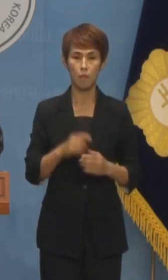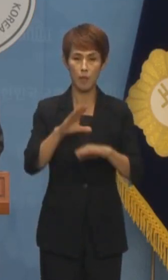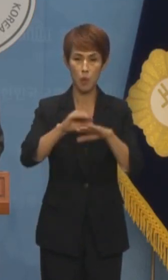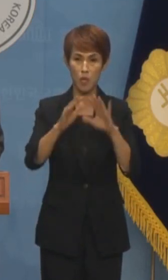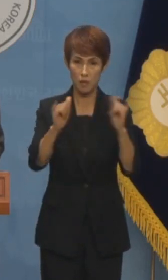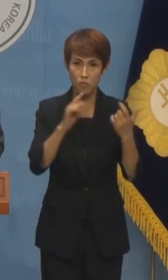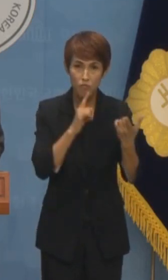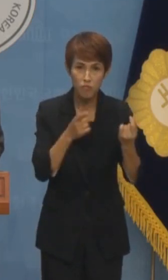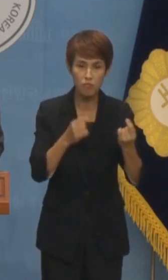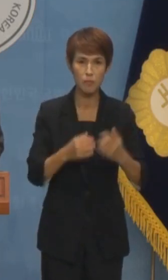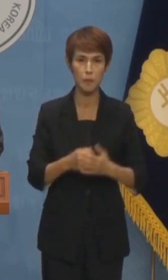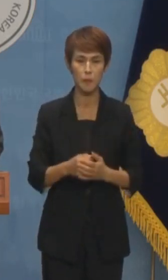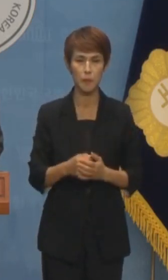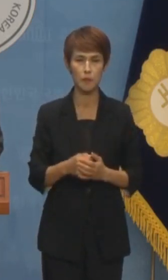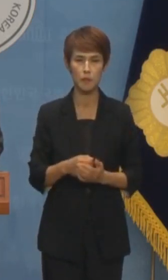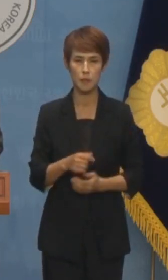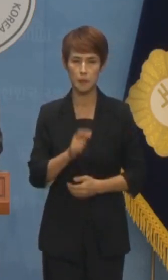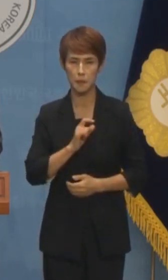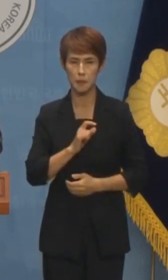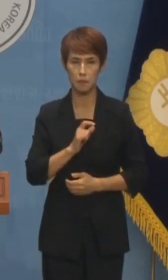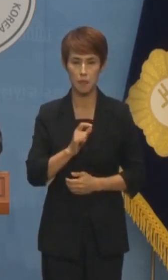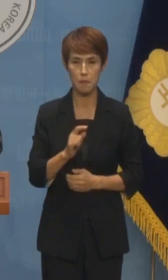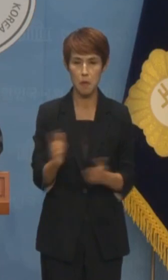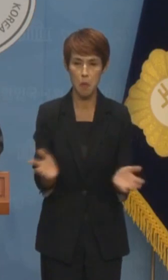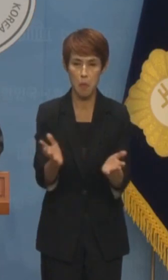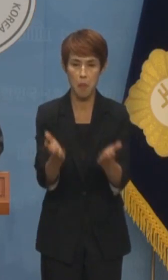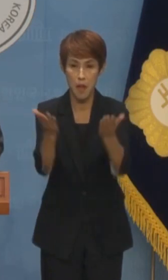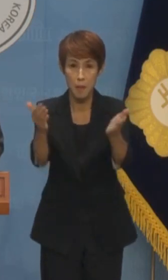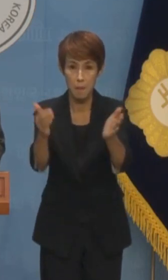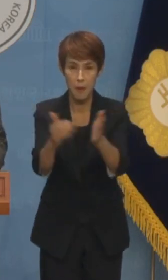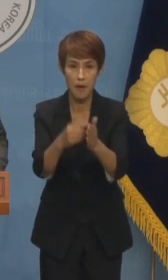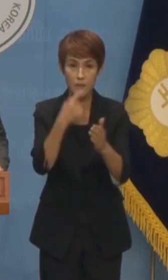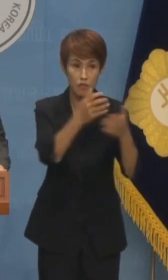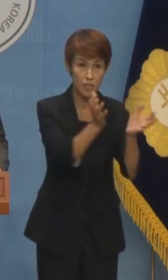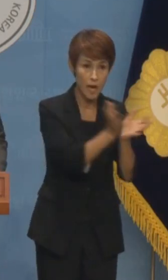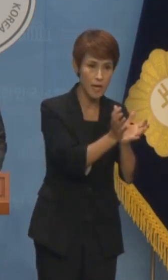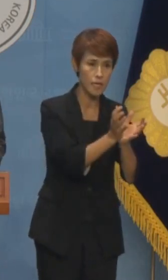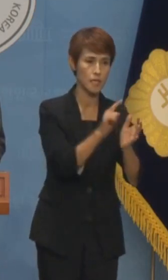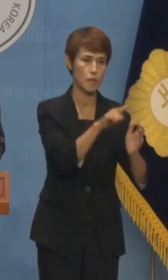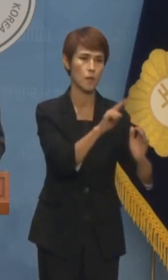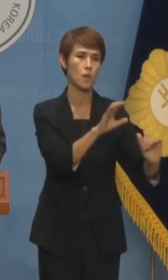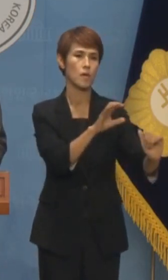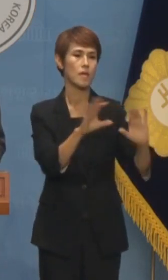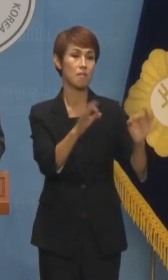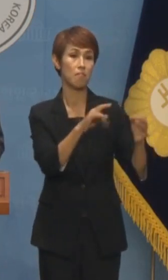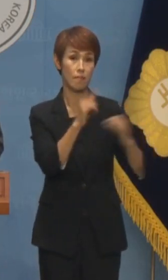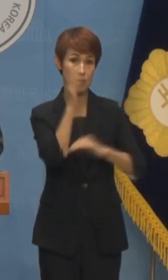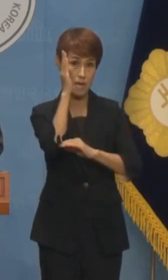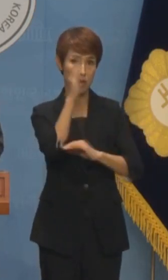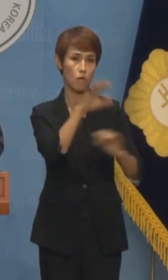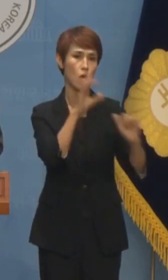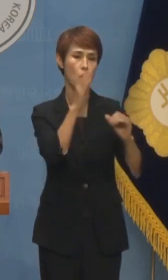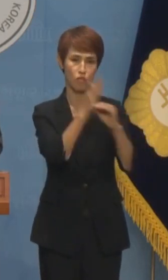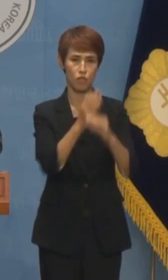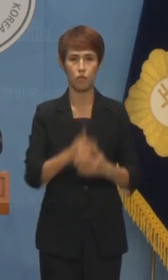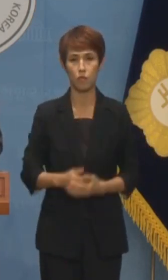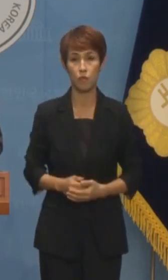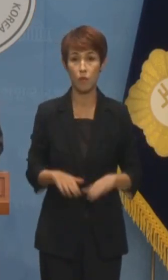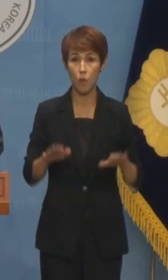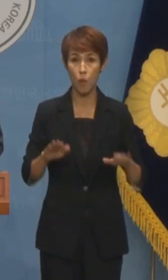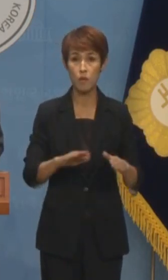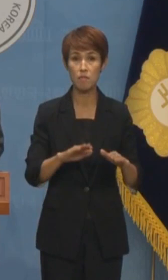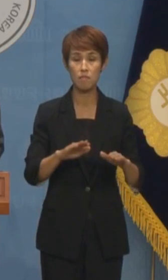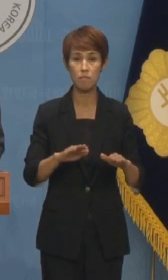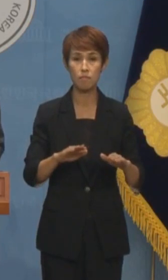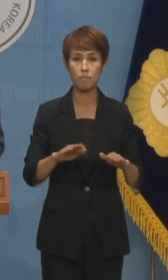지폈고 민주당과 좌파 언론은 이를 전략적으로 활용하고 있습니다. 저는 오늘 이 자리에서 언론에